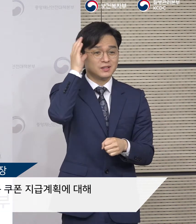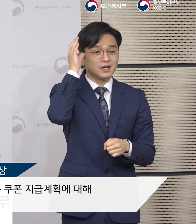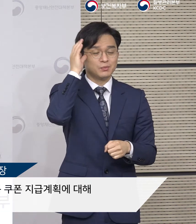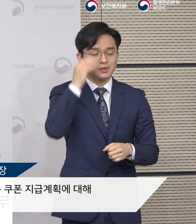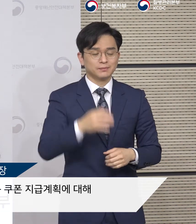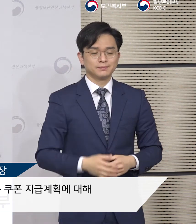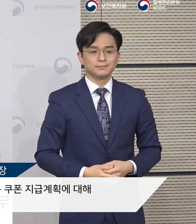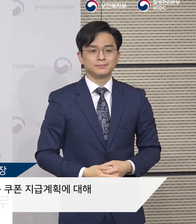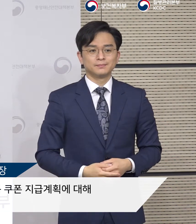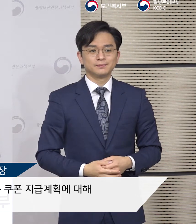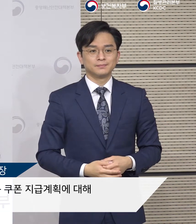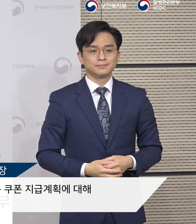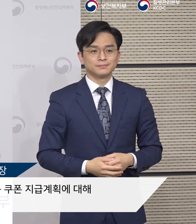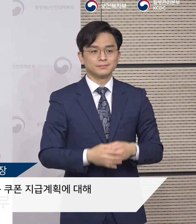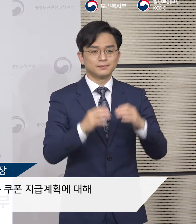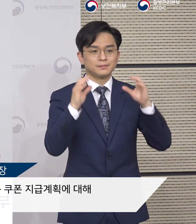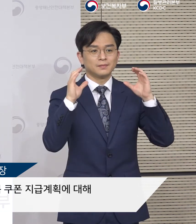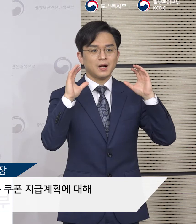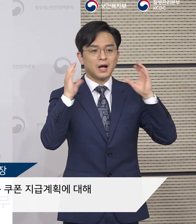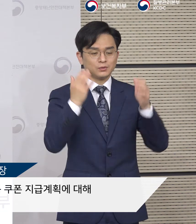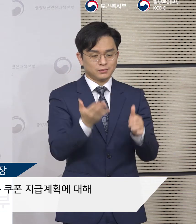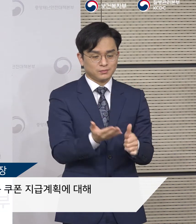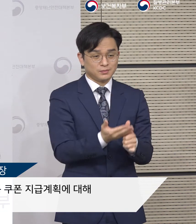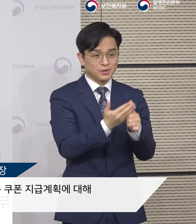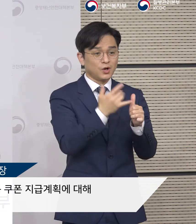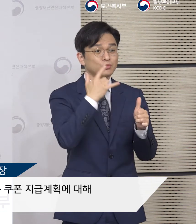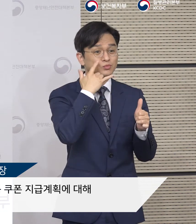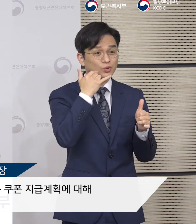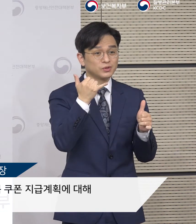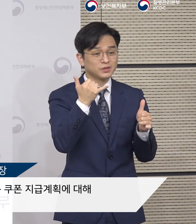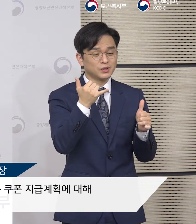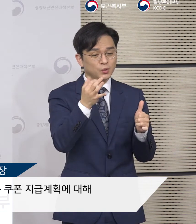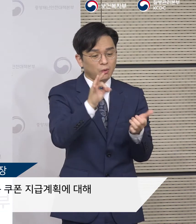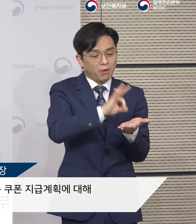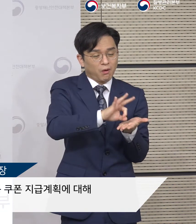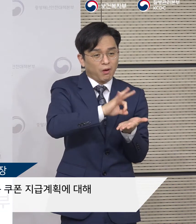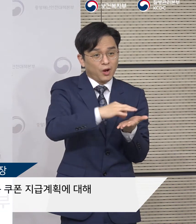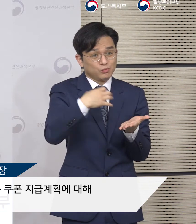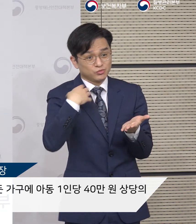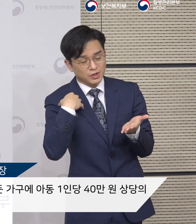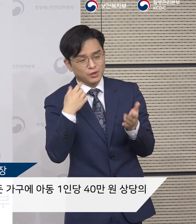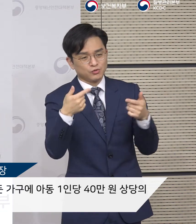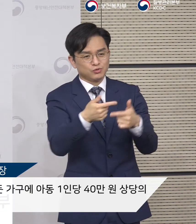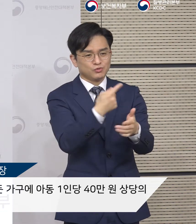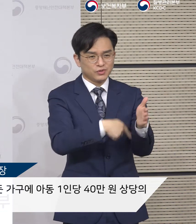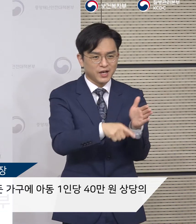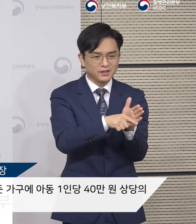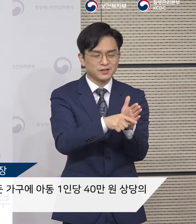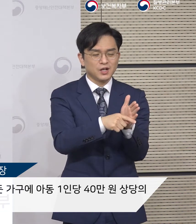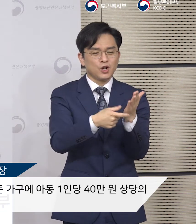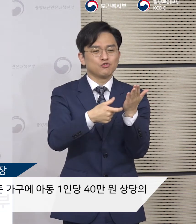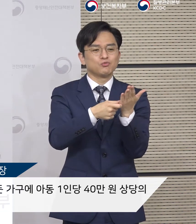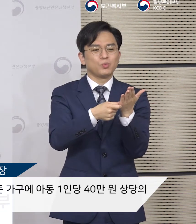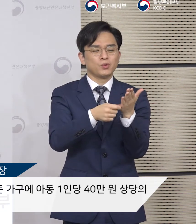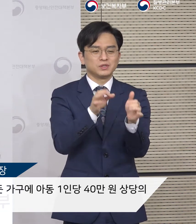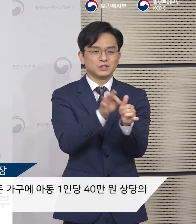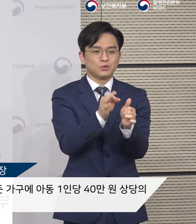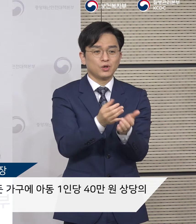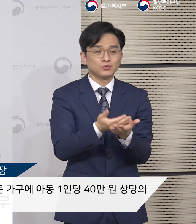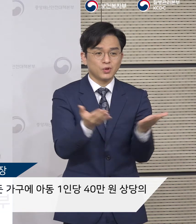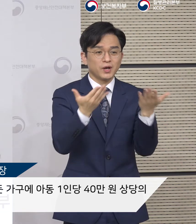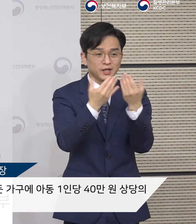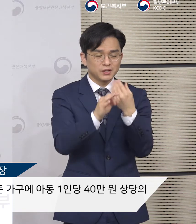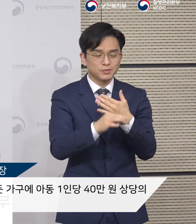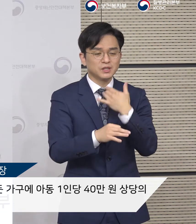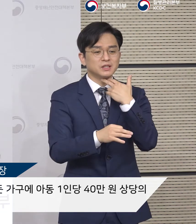아동 양육 가구의 부담을 줄이기 위한 아동 돌봄 쿠폰 지급 계획에 대해 설명드리겠습니다. 아동 수당을 지급하고 있는 7세